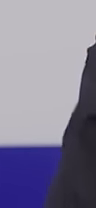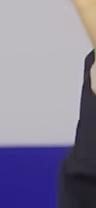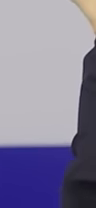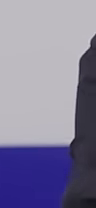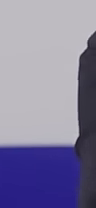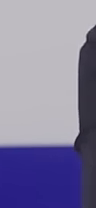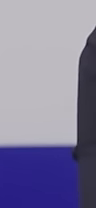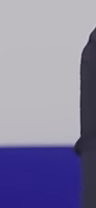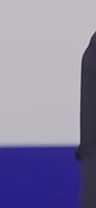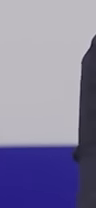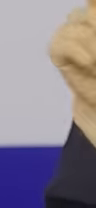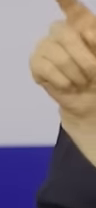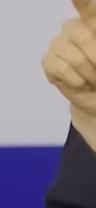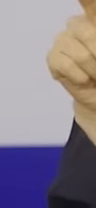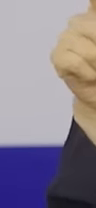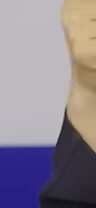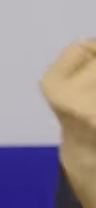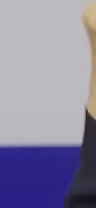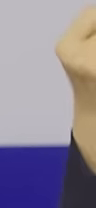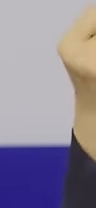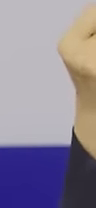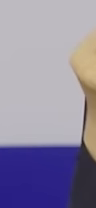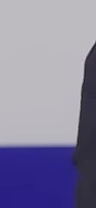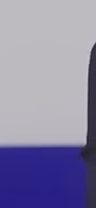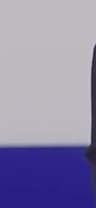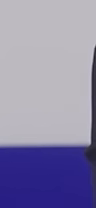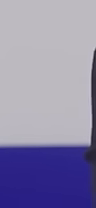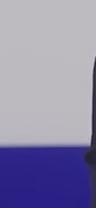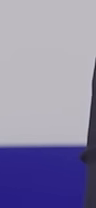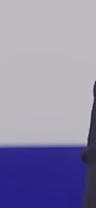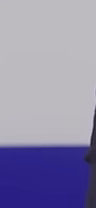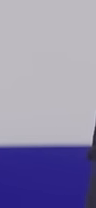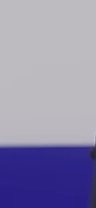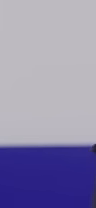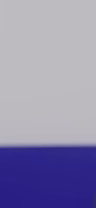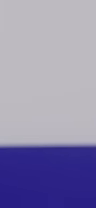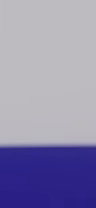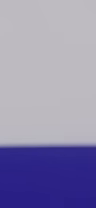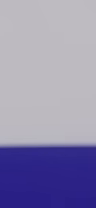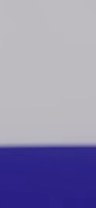있다가 여당이 44%를 제안했고